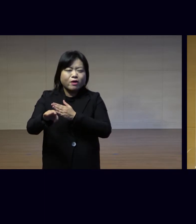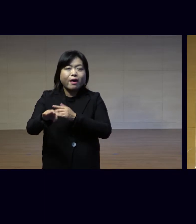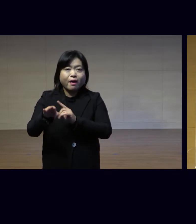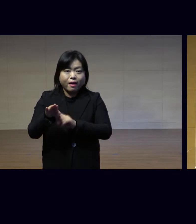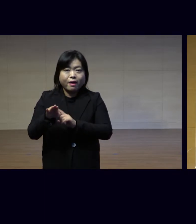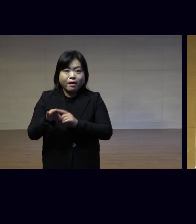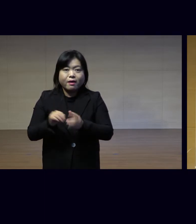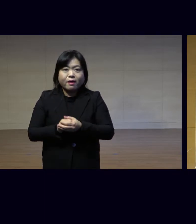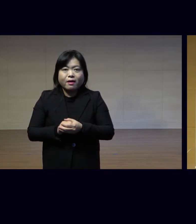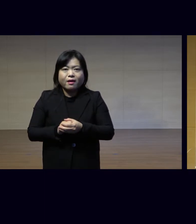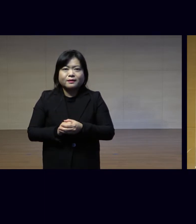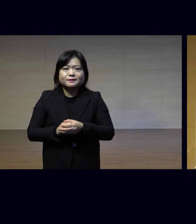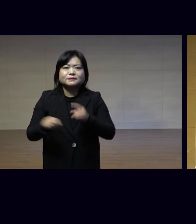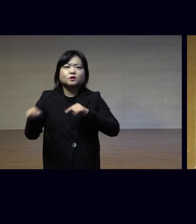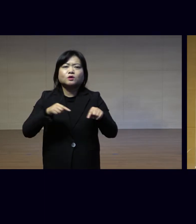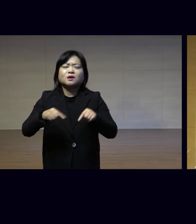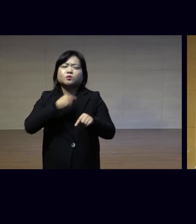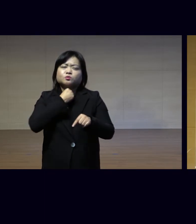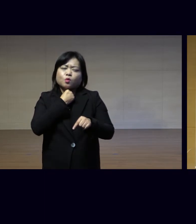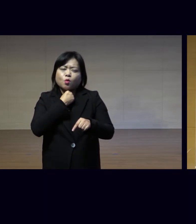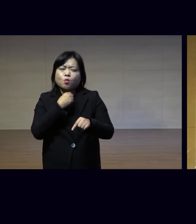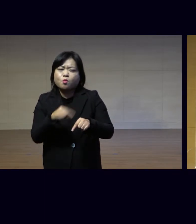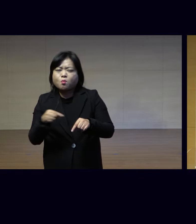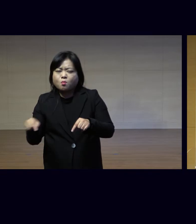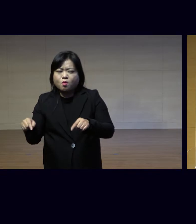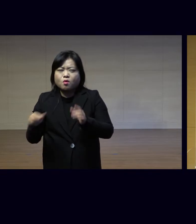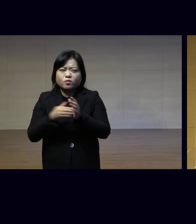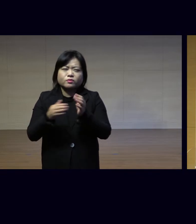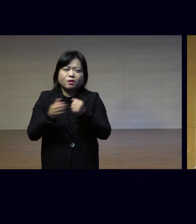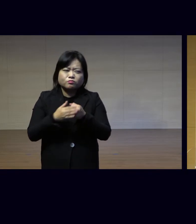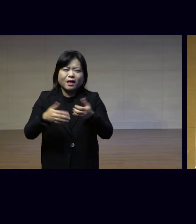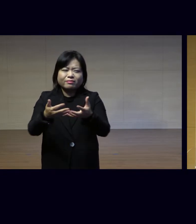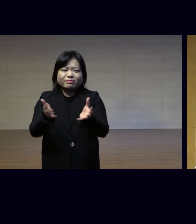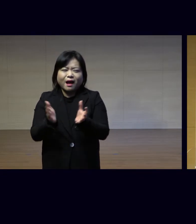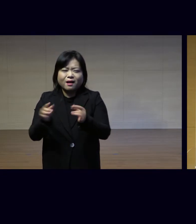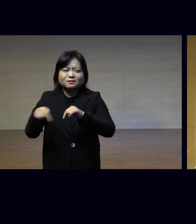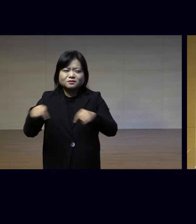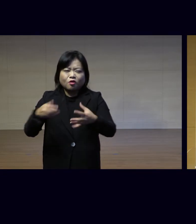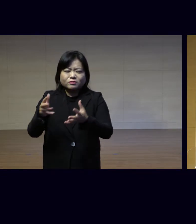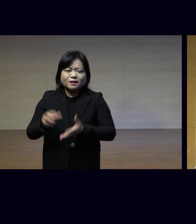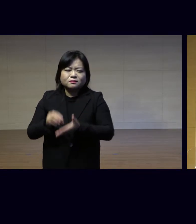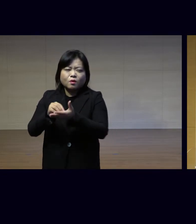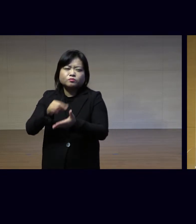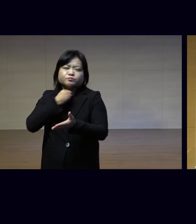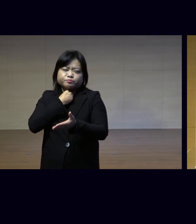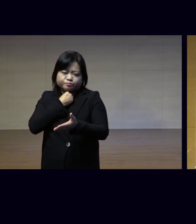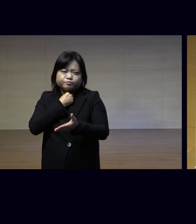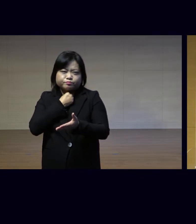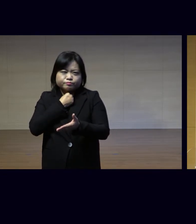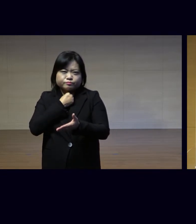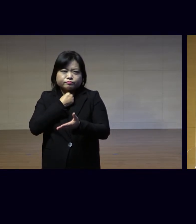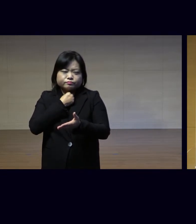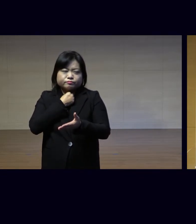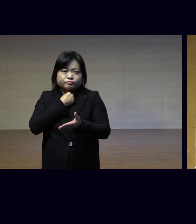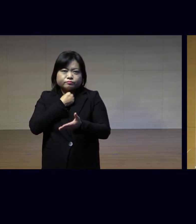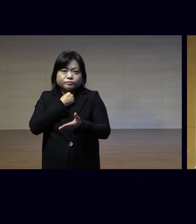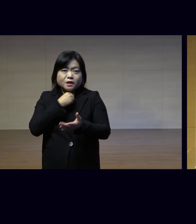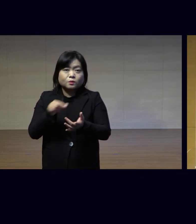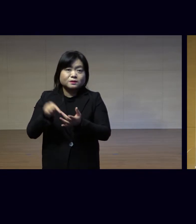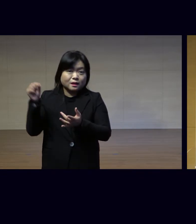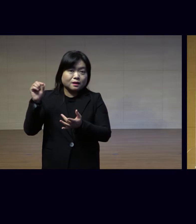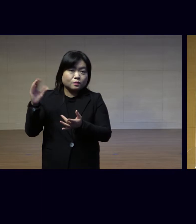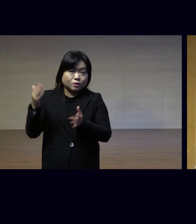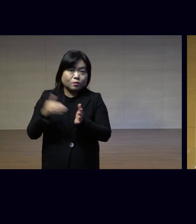말하자면 정치도 하고 싶고 뭐 이러면서 당에 들어가야겠다는 생각을 해서 택한